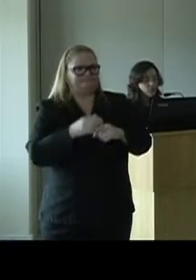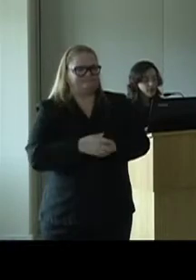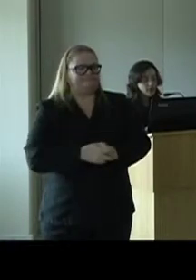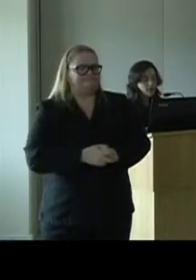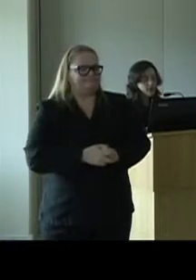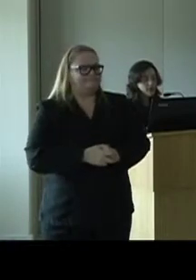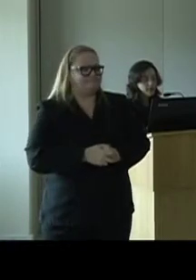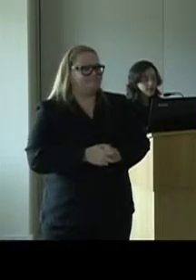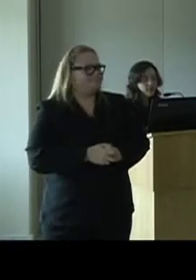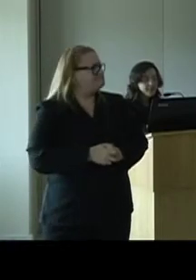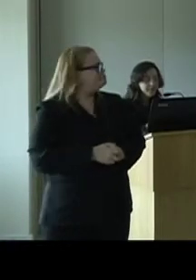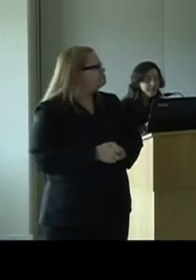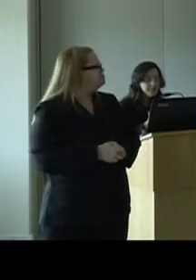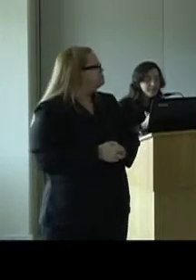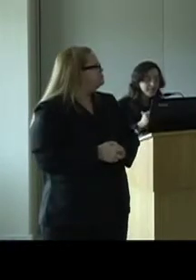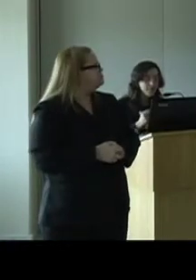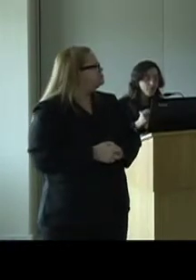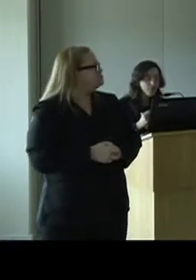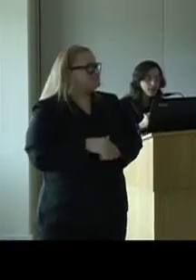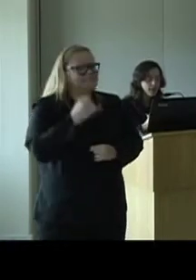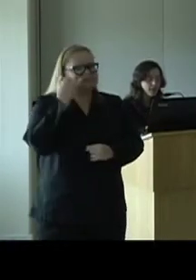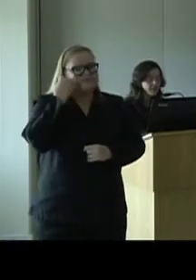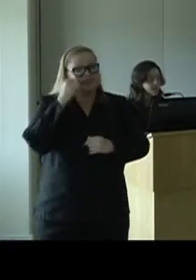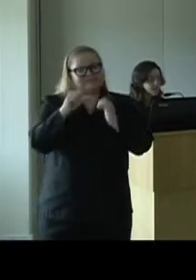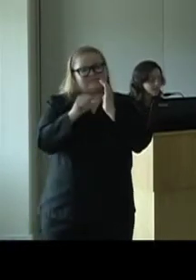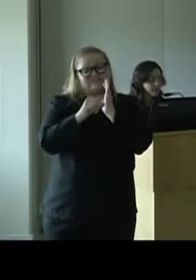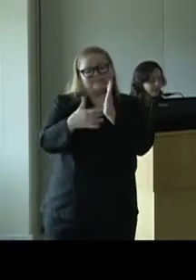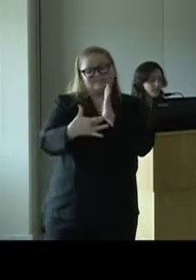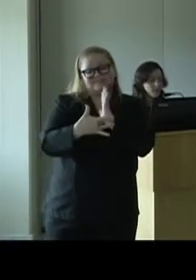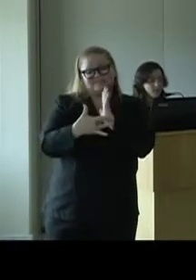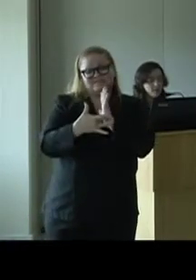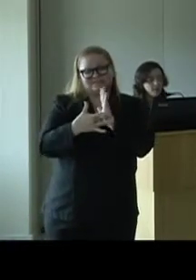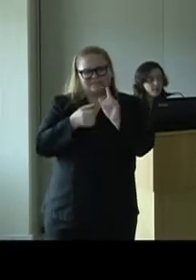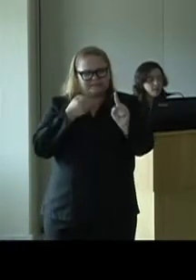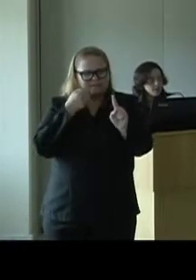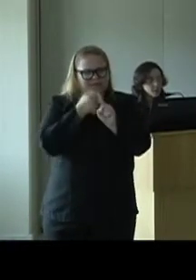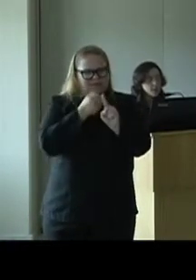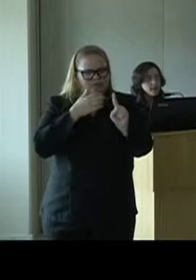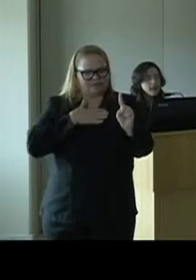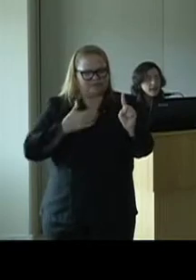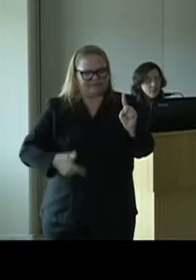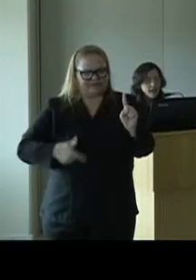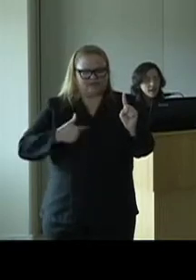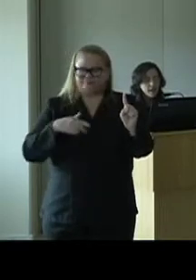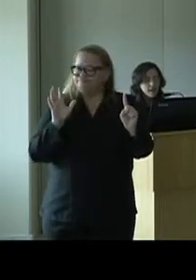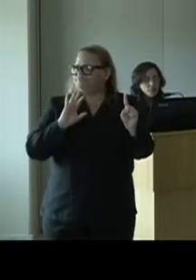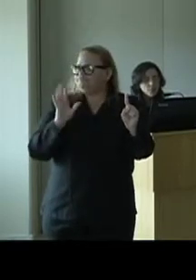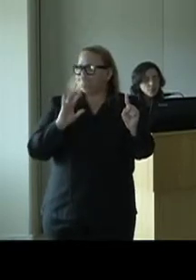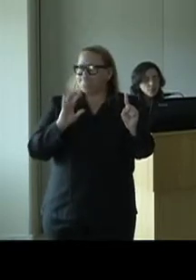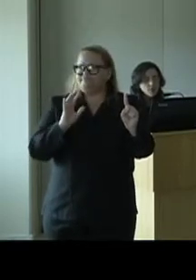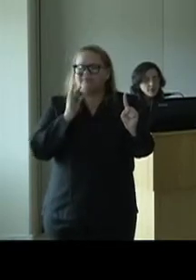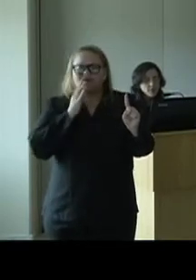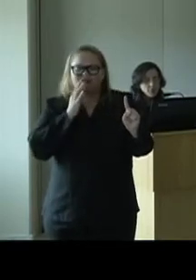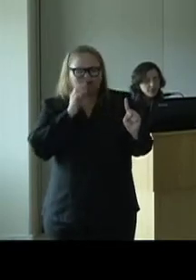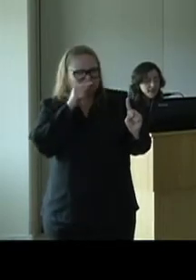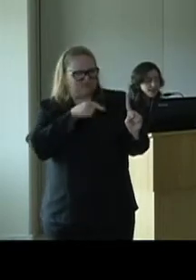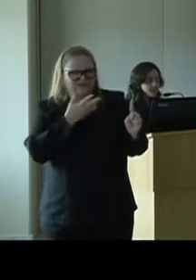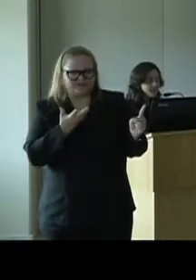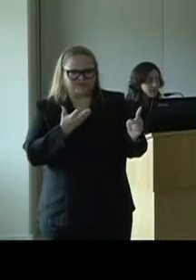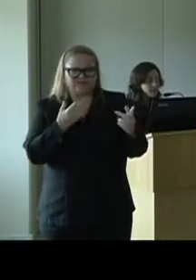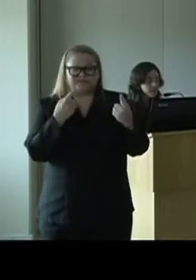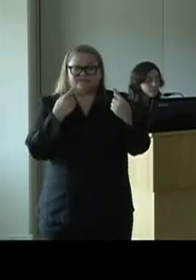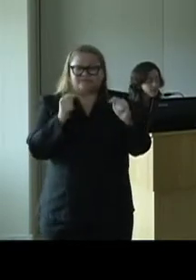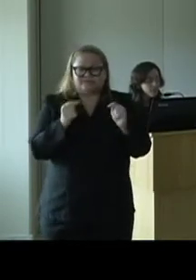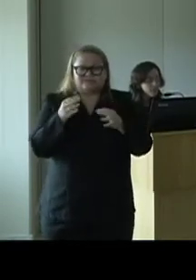Esto escribió Gabriel, que si la asistencia tecnológica ha impactado mi vida, no, ni hablar de ello, pues el yo tratar